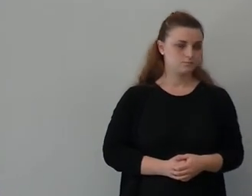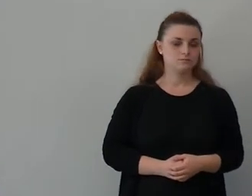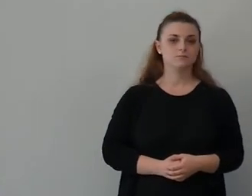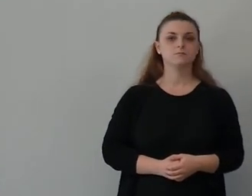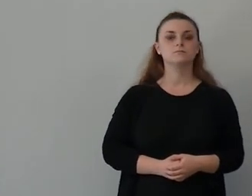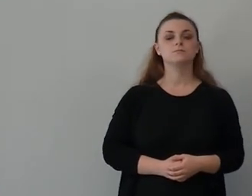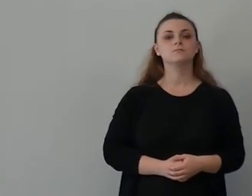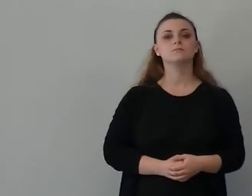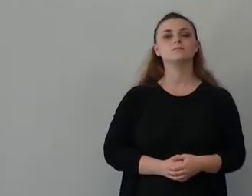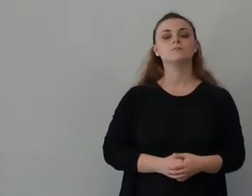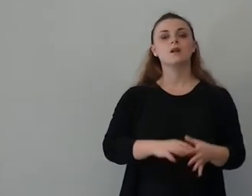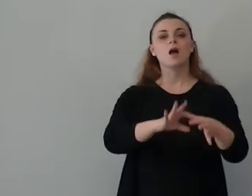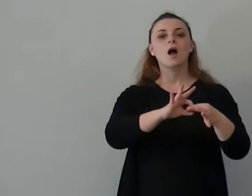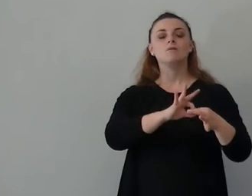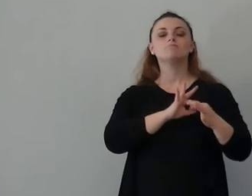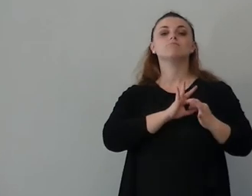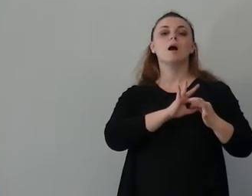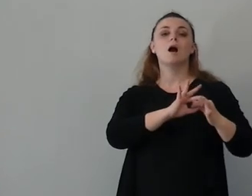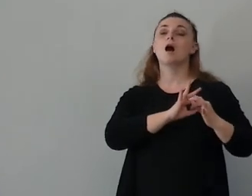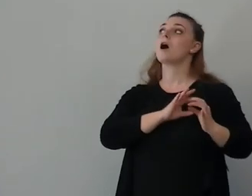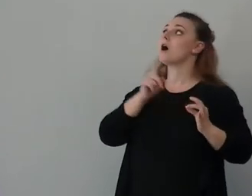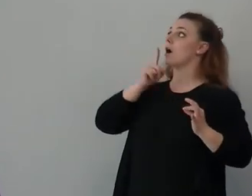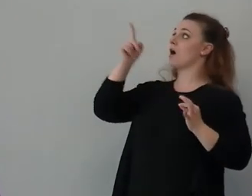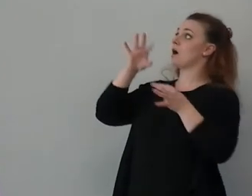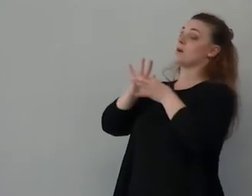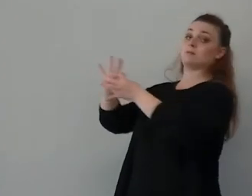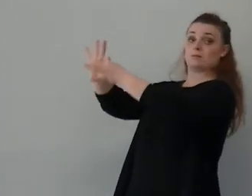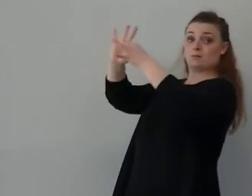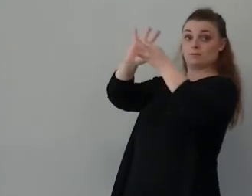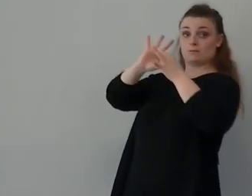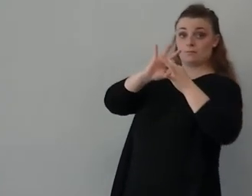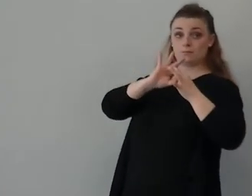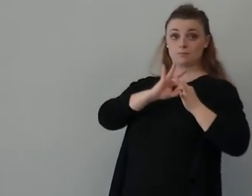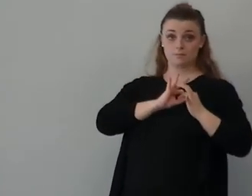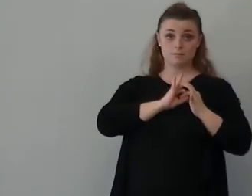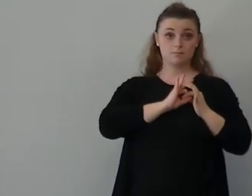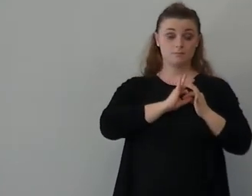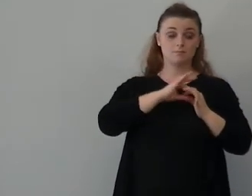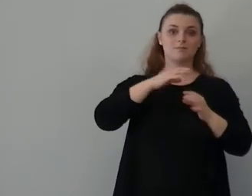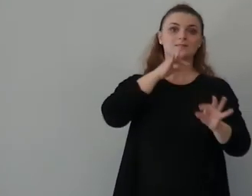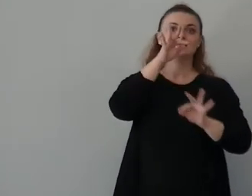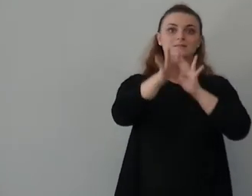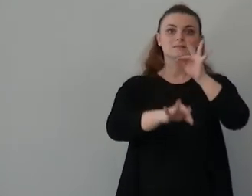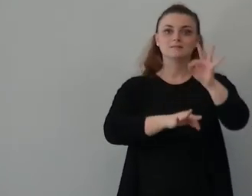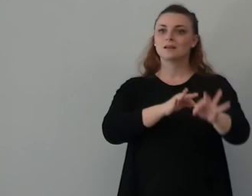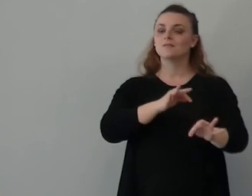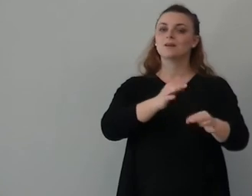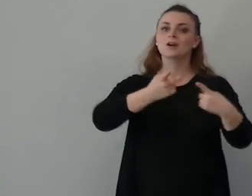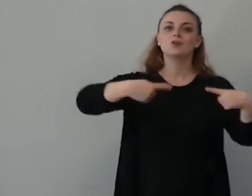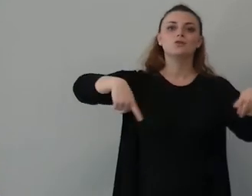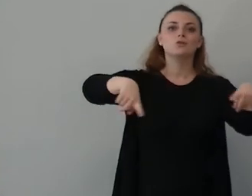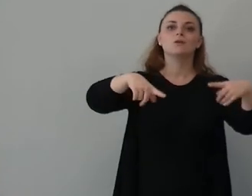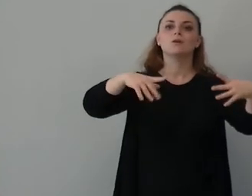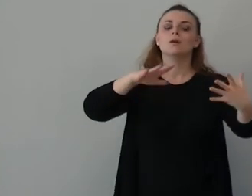E la pace di Cristo, alla quale siete stati chiamati per essere un solo corpo, regni nei vostri cuori